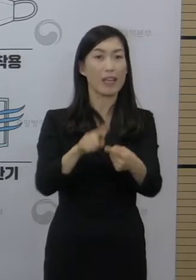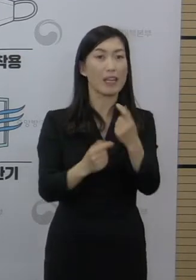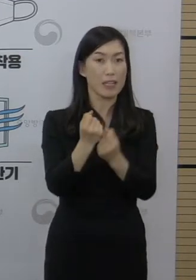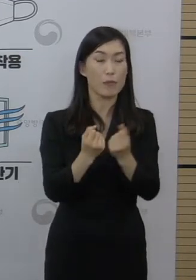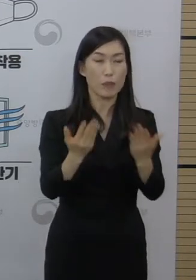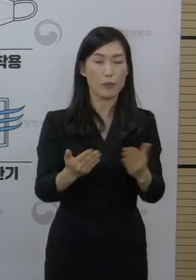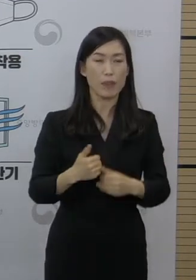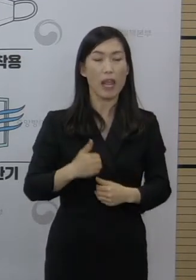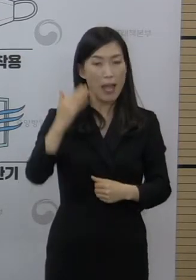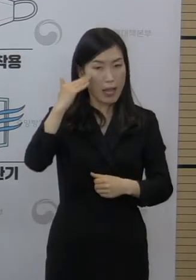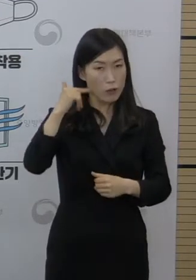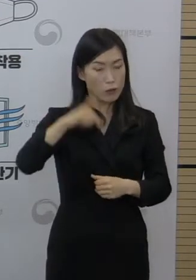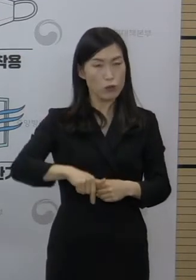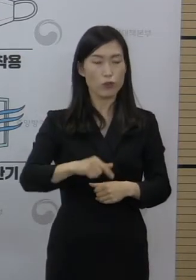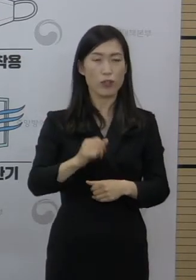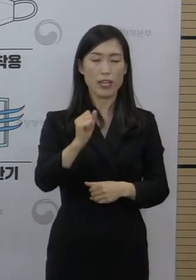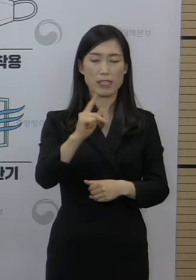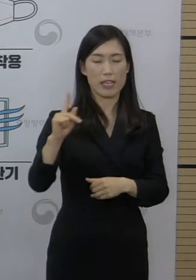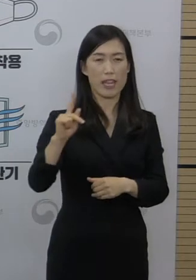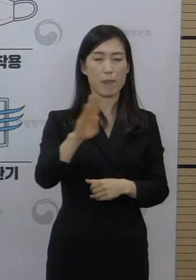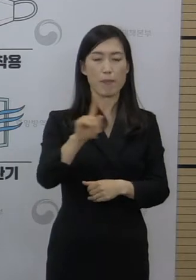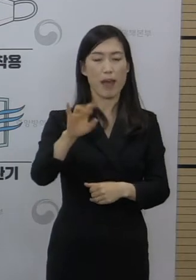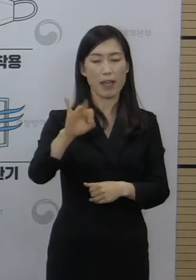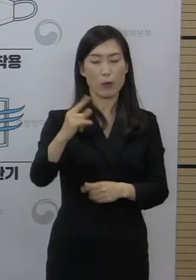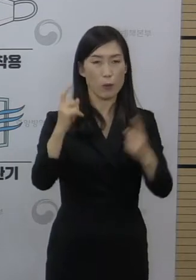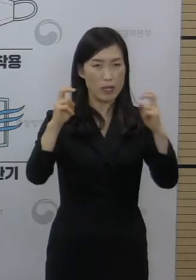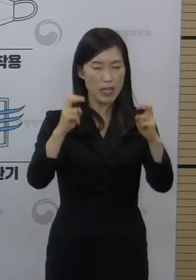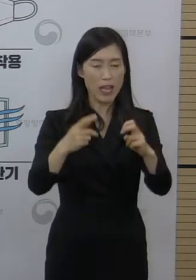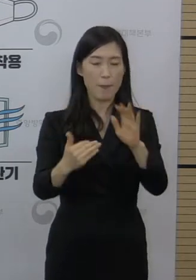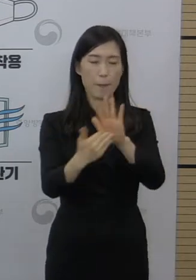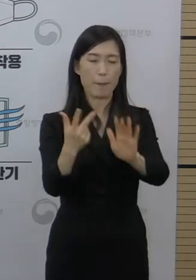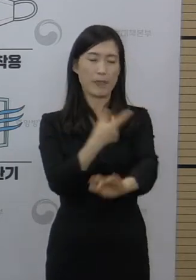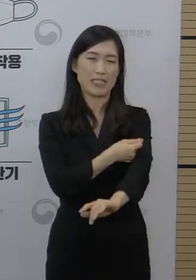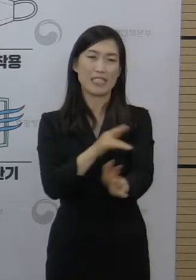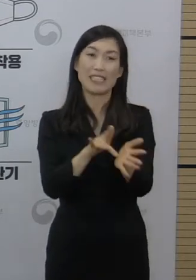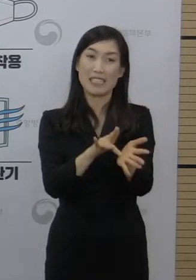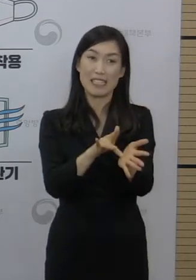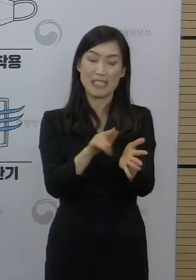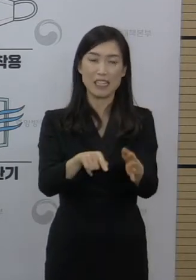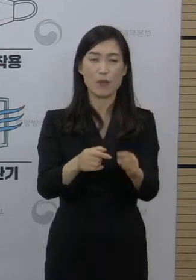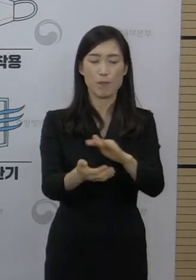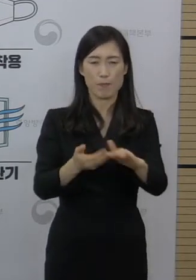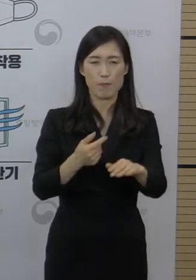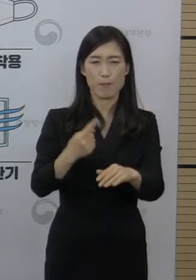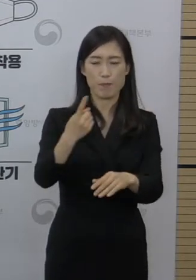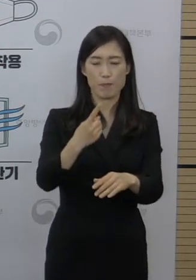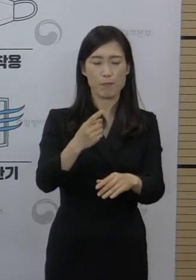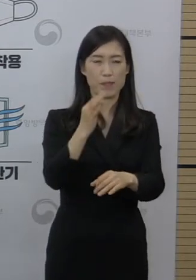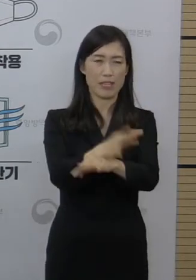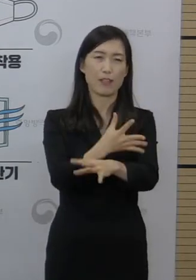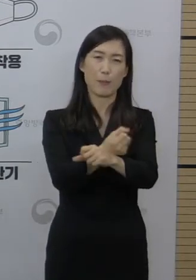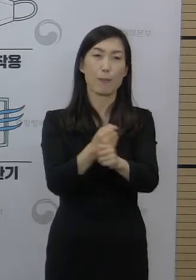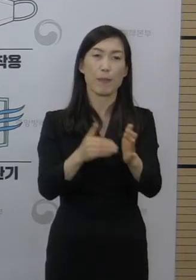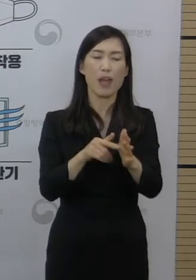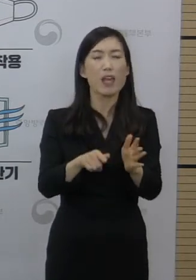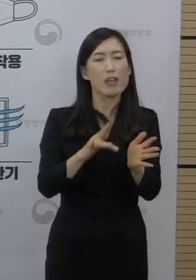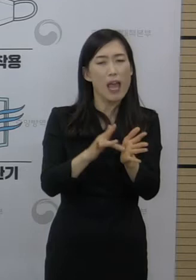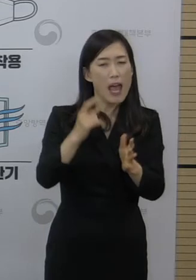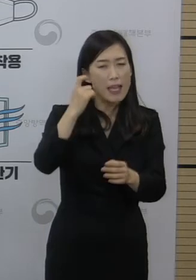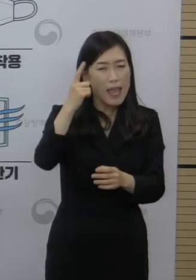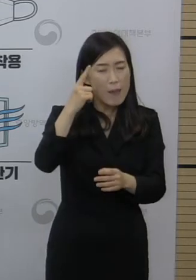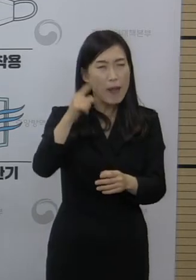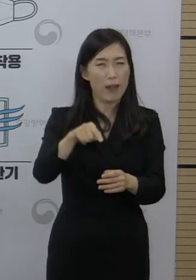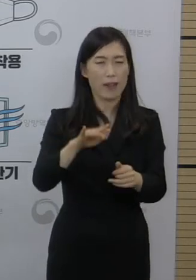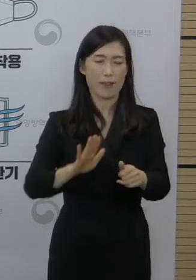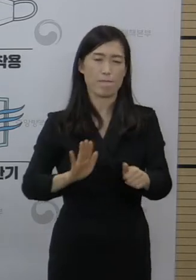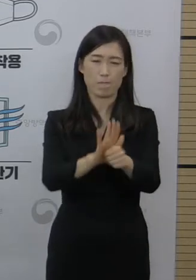사와 국상 백신 1천만 회분 선군의 계약을 체결하였습니다 이는 국산 백신 개발에